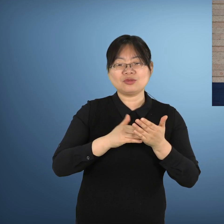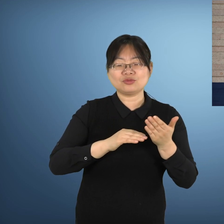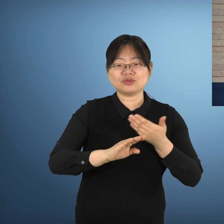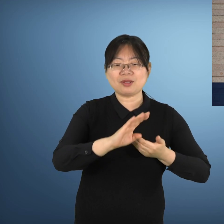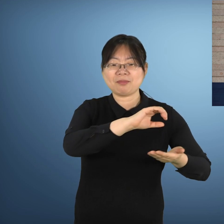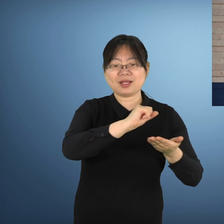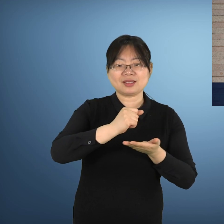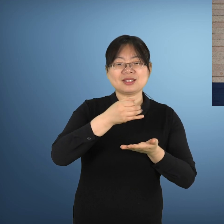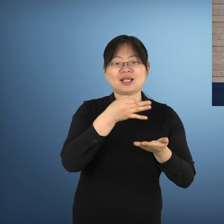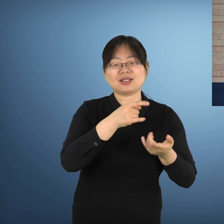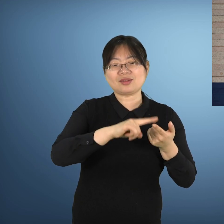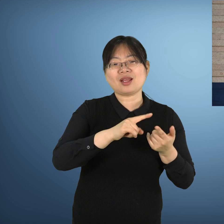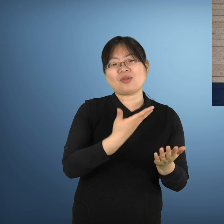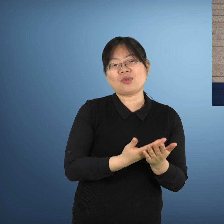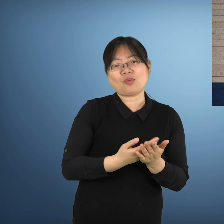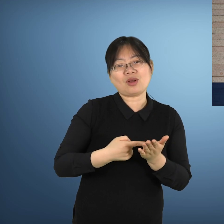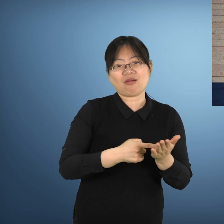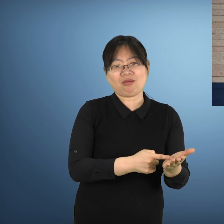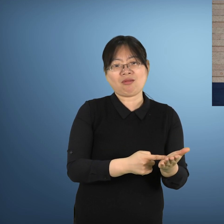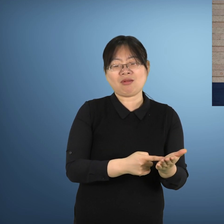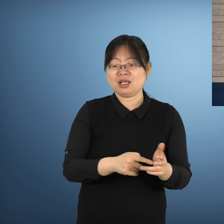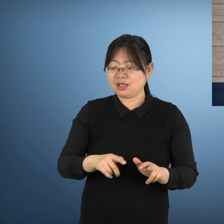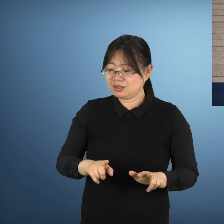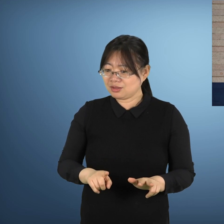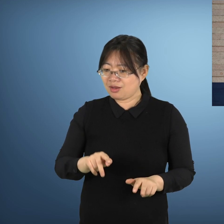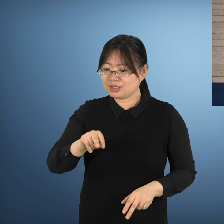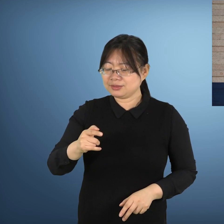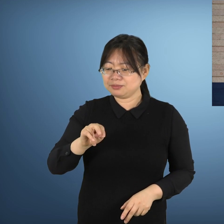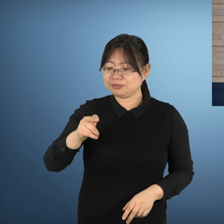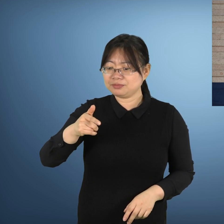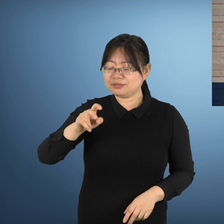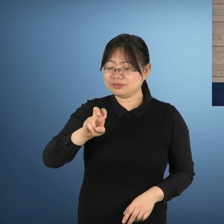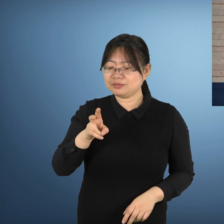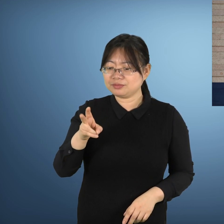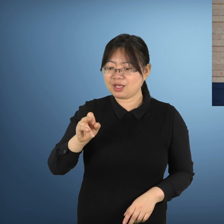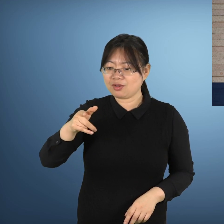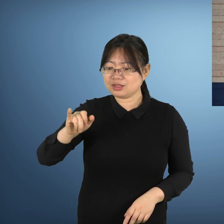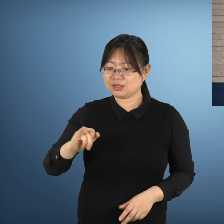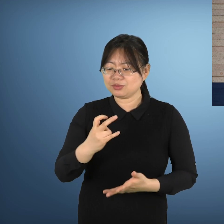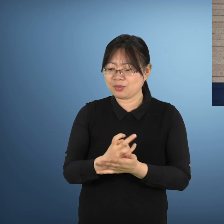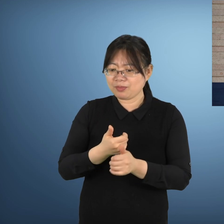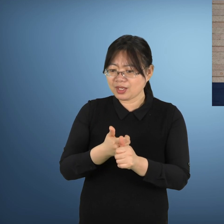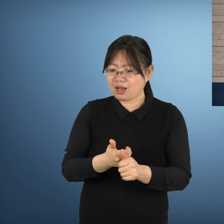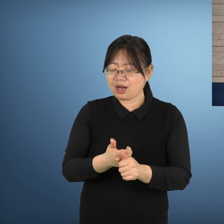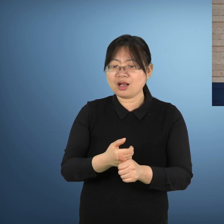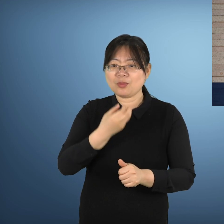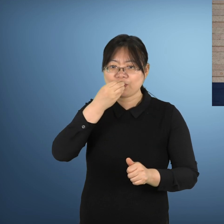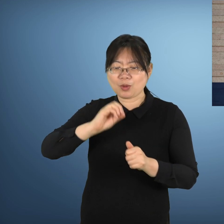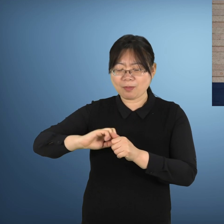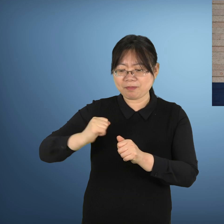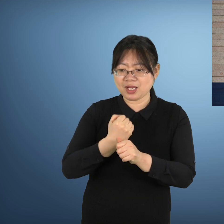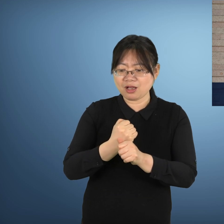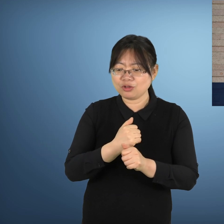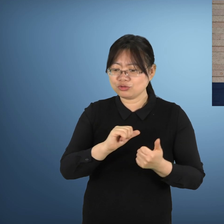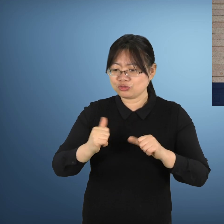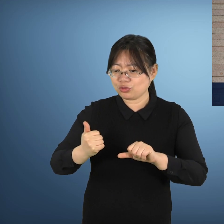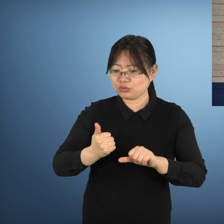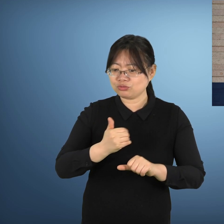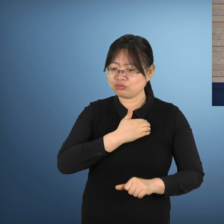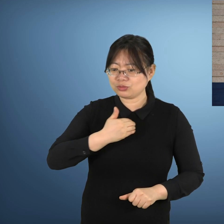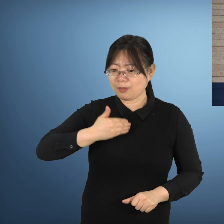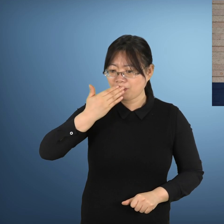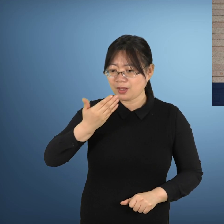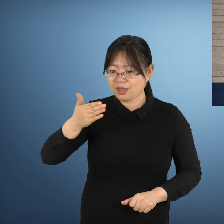이거는 신명기 율법에 근거해서 돌에 맞아 죽을 짓이에요. 그런데 아버지가 무슨